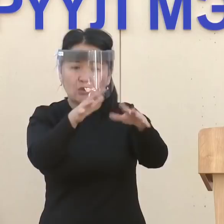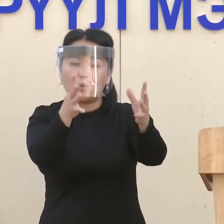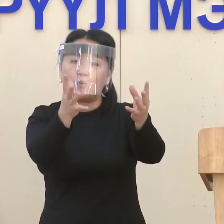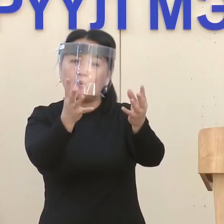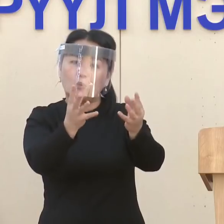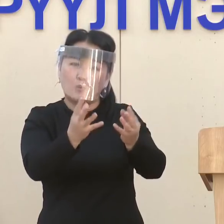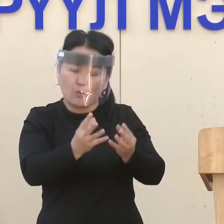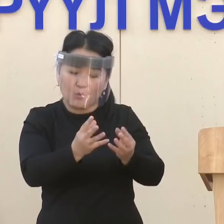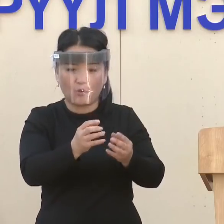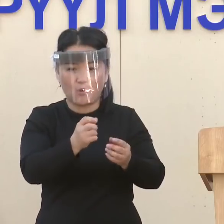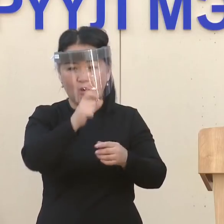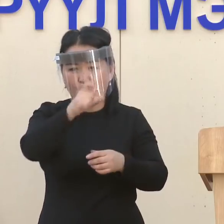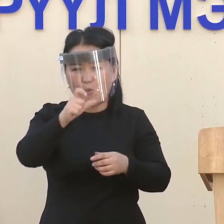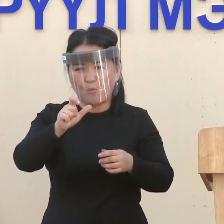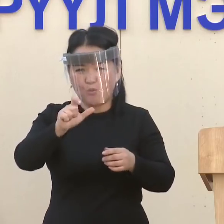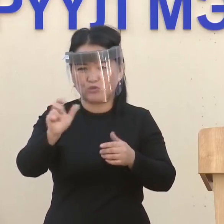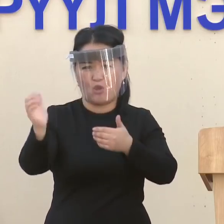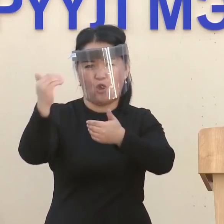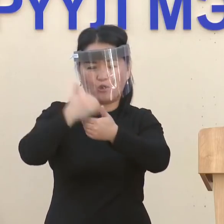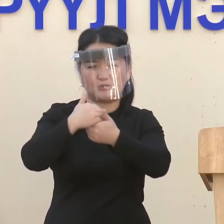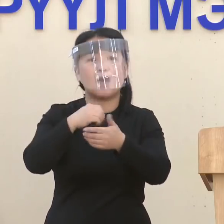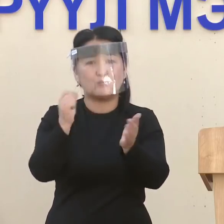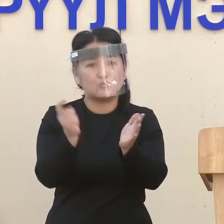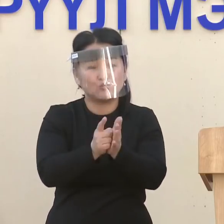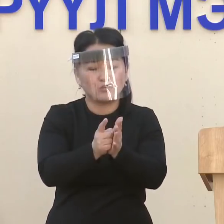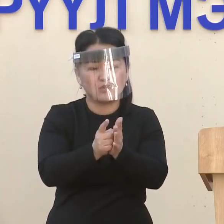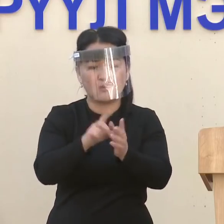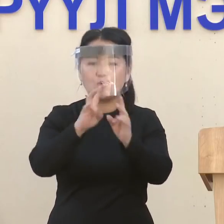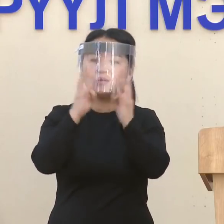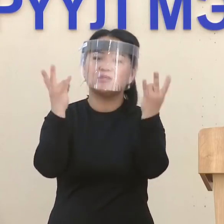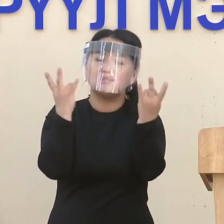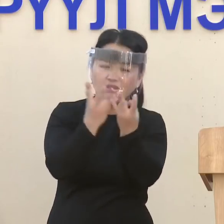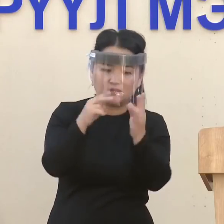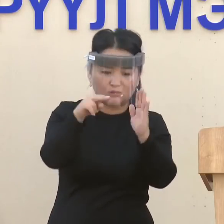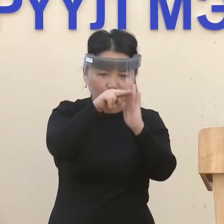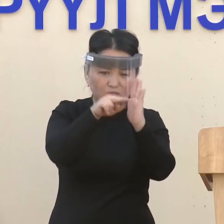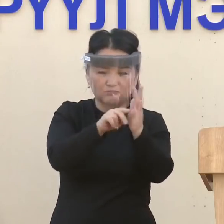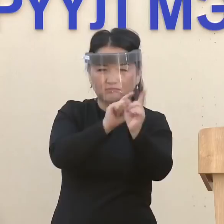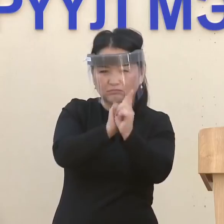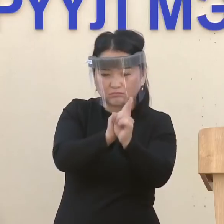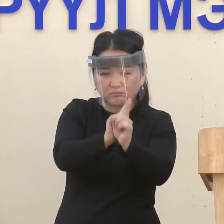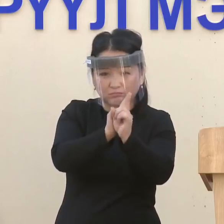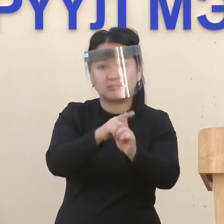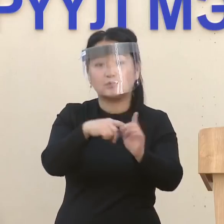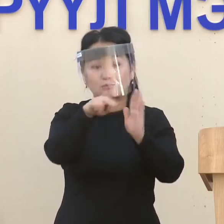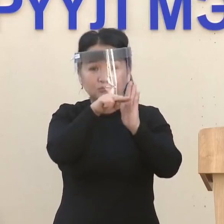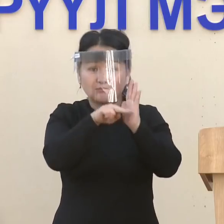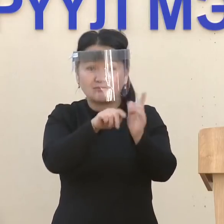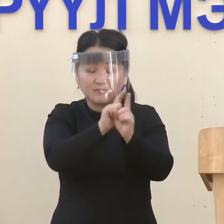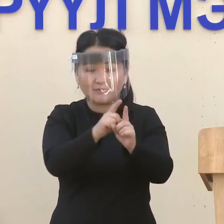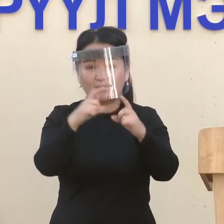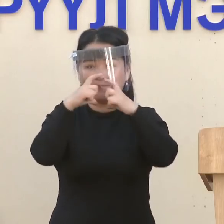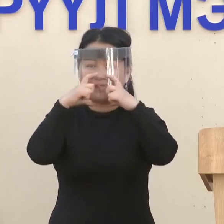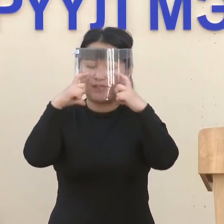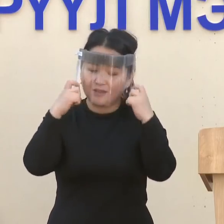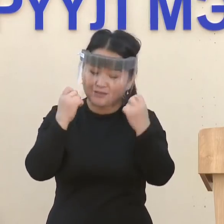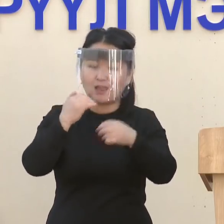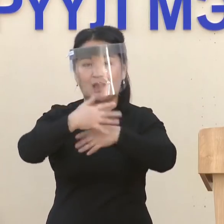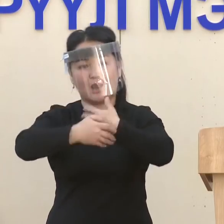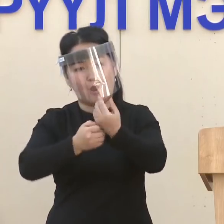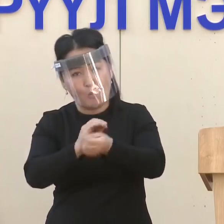чухал. Тэгээд нийтийн зүгээс авах арга хэмжээ мөрдөх гэдэг зүйлийг гаргасан байна. За энэ нь бол түрүүний хэлсэн нөгөө амны хаалтаа зөөх,